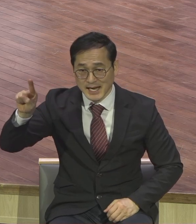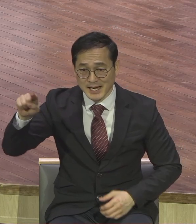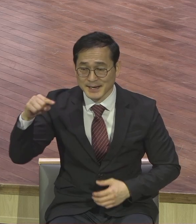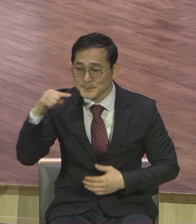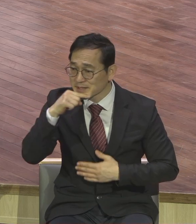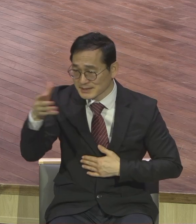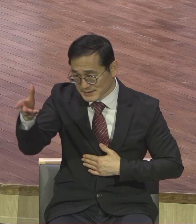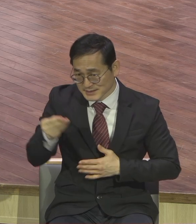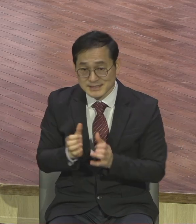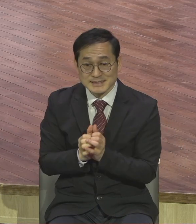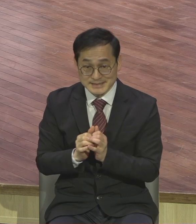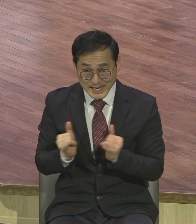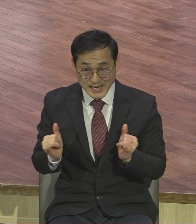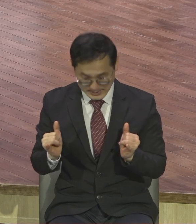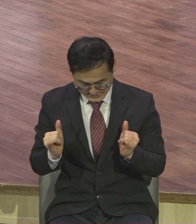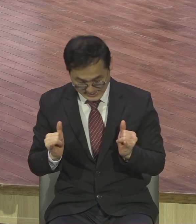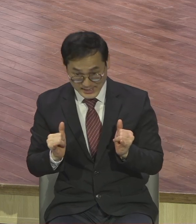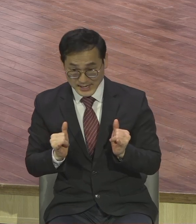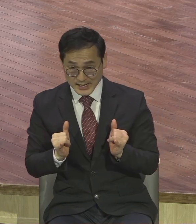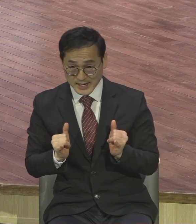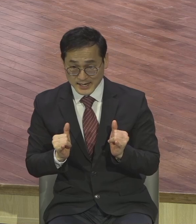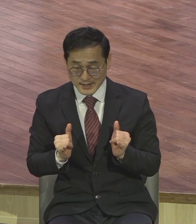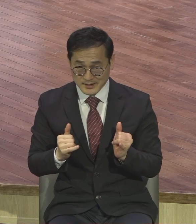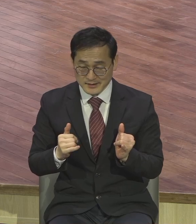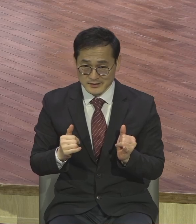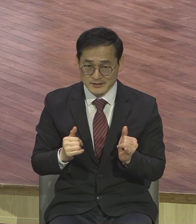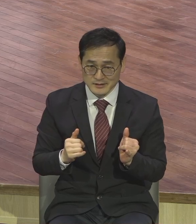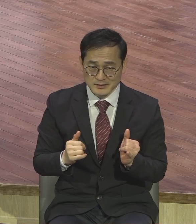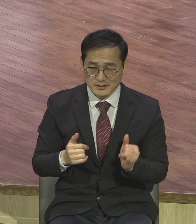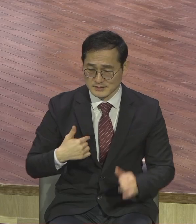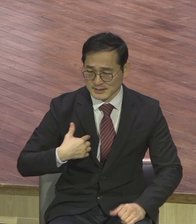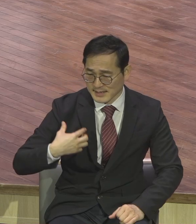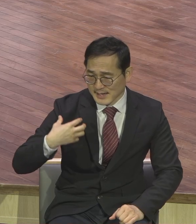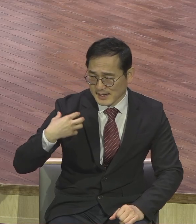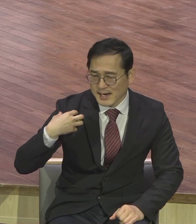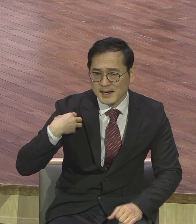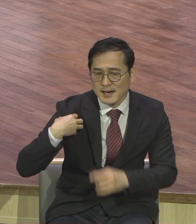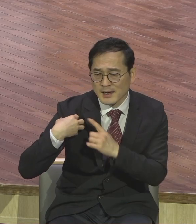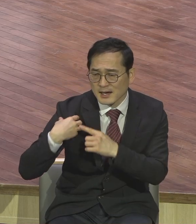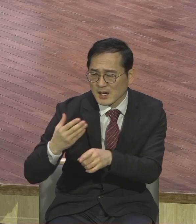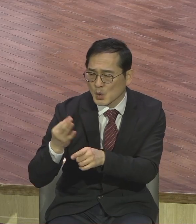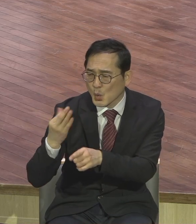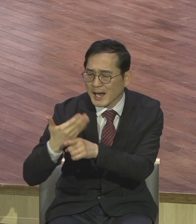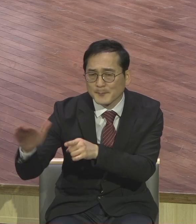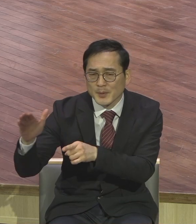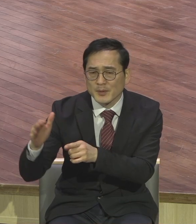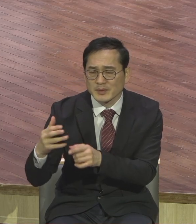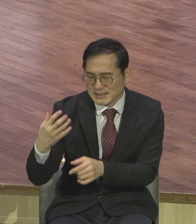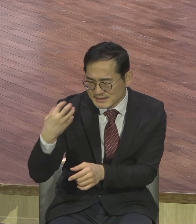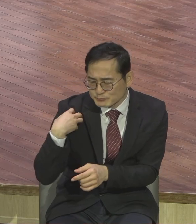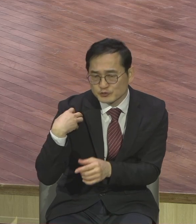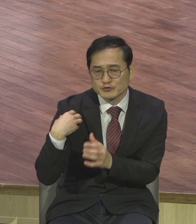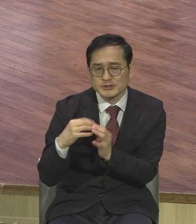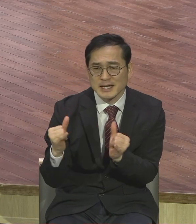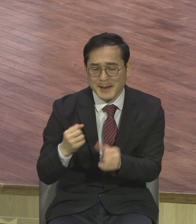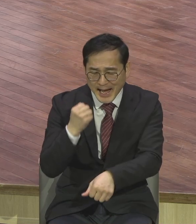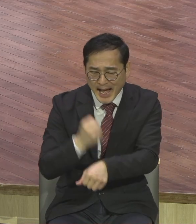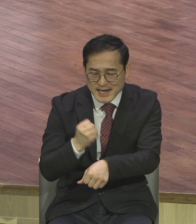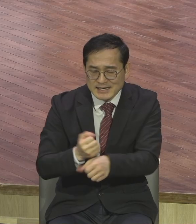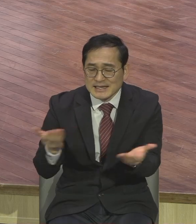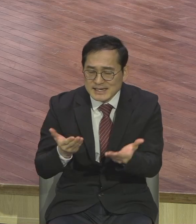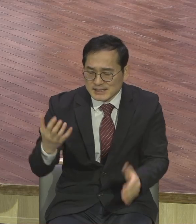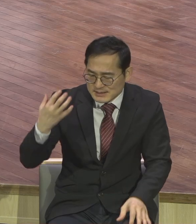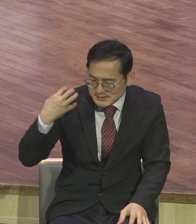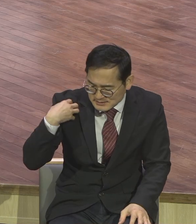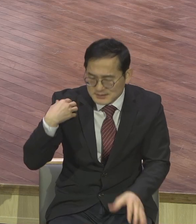오펠레테스라고 하는데 해야 할 의무가 있는 자, 빚진 자예요. 해야 할 의무가 있는